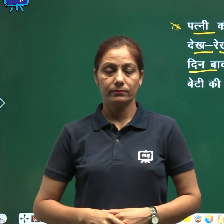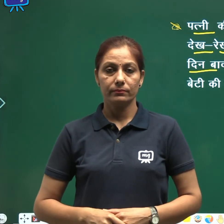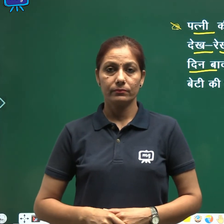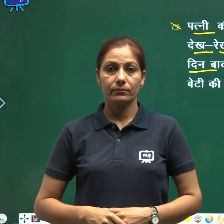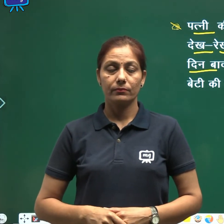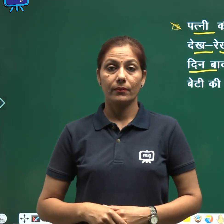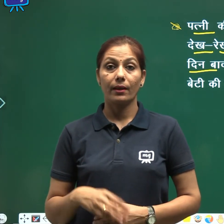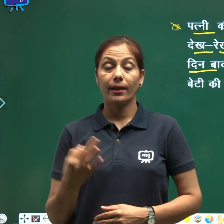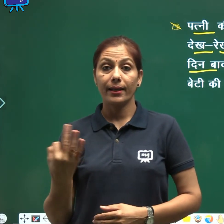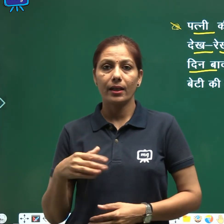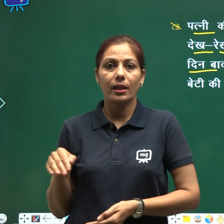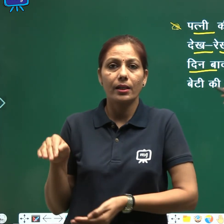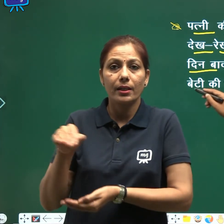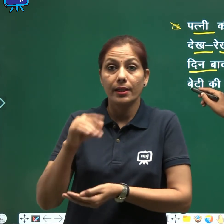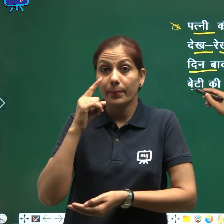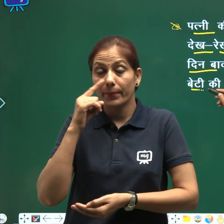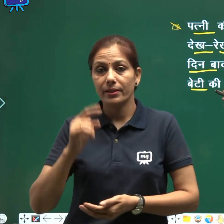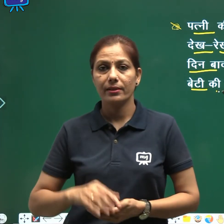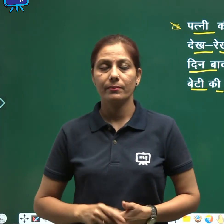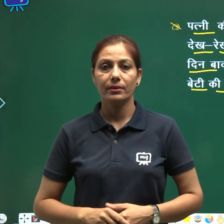नवजात बेटी की भी